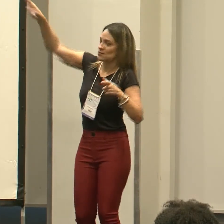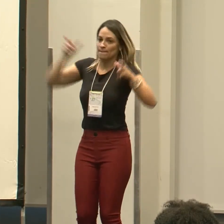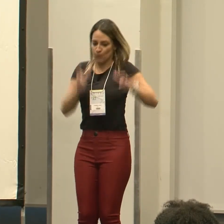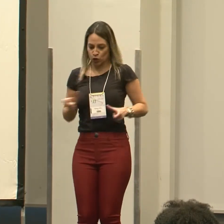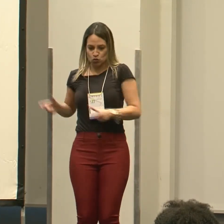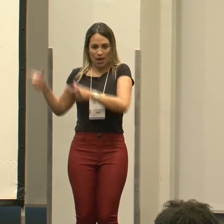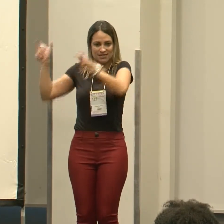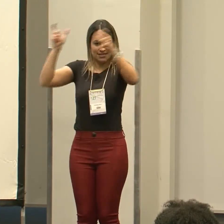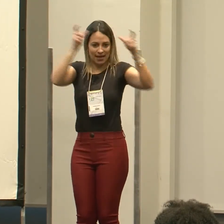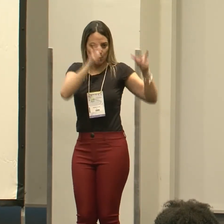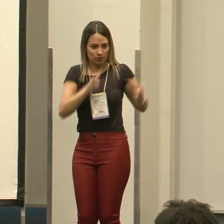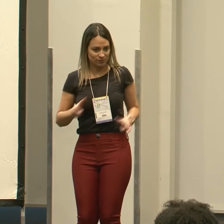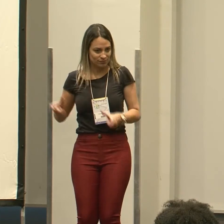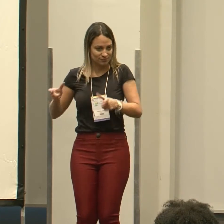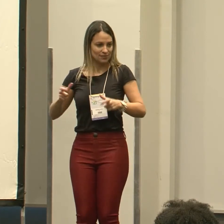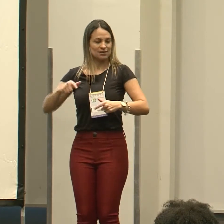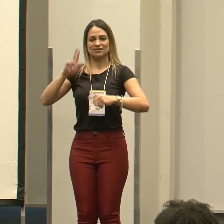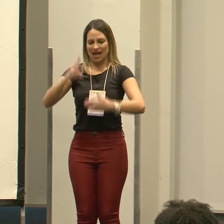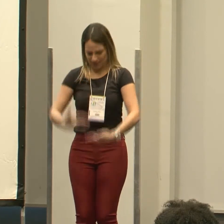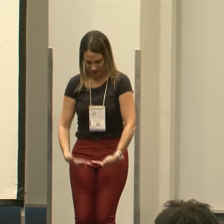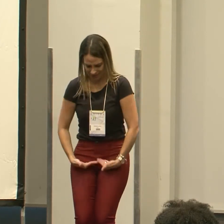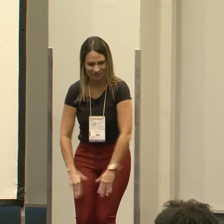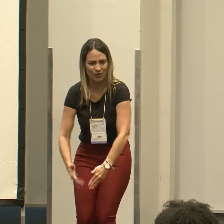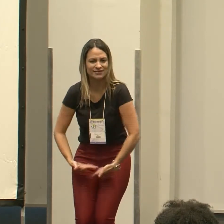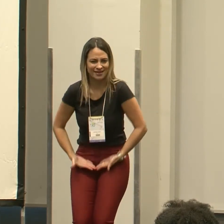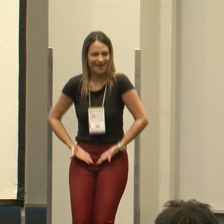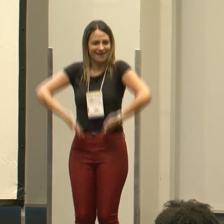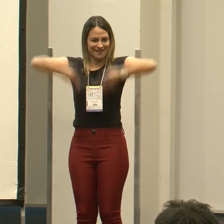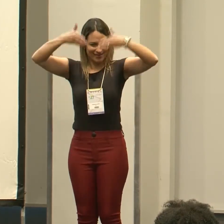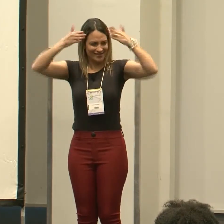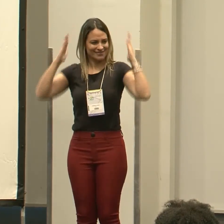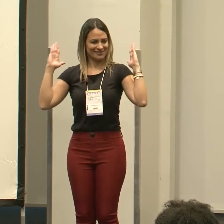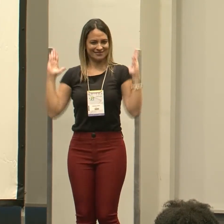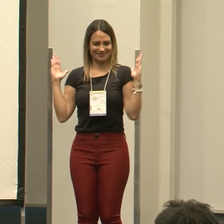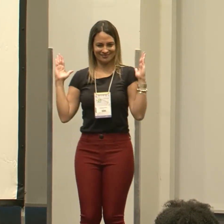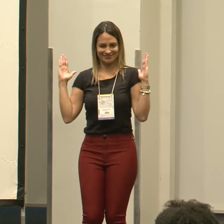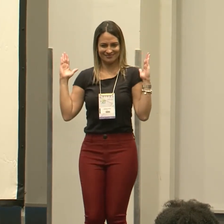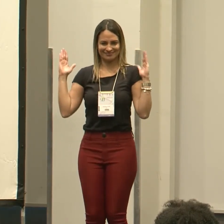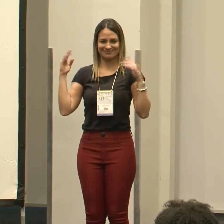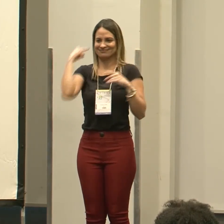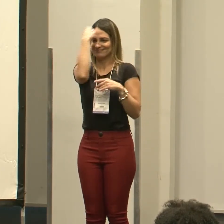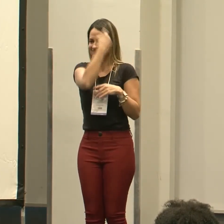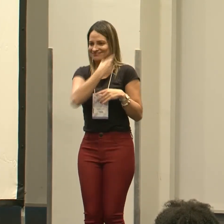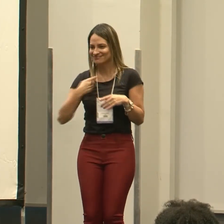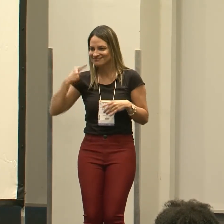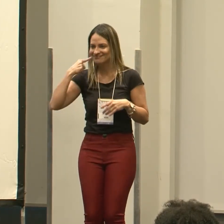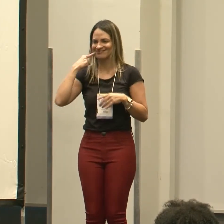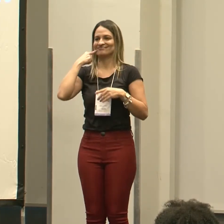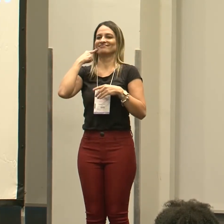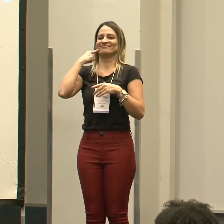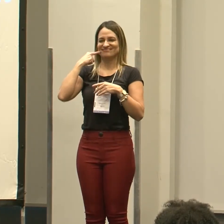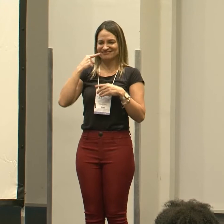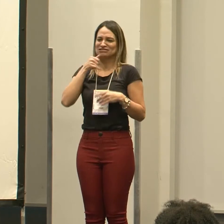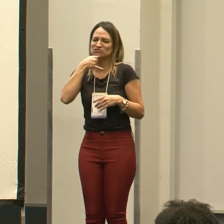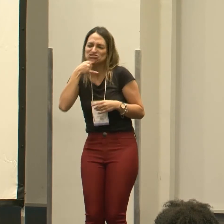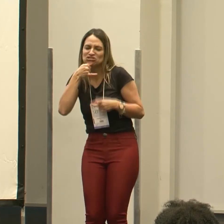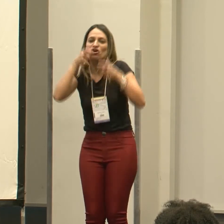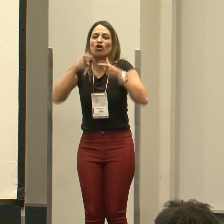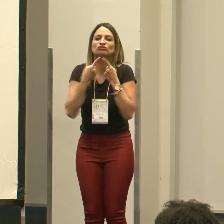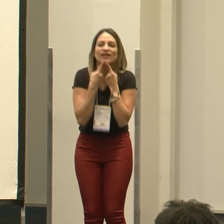Nós temos o ponto de articulação, que de um modo geral é utilizado da cintura para